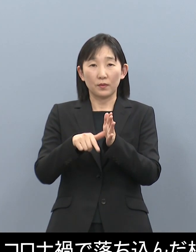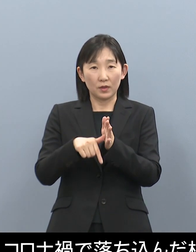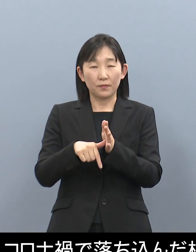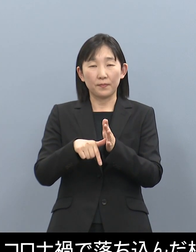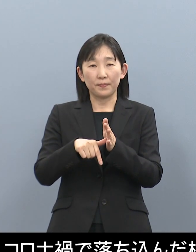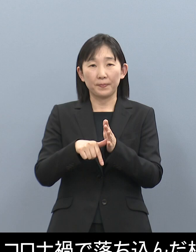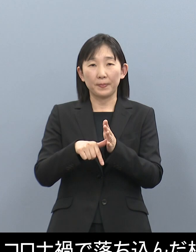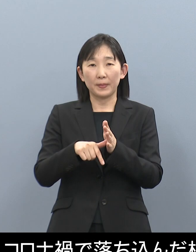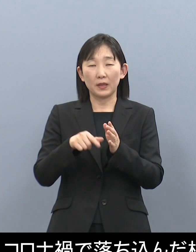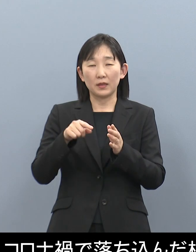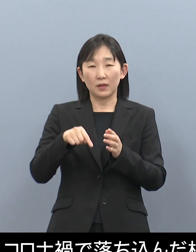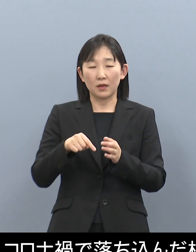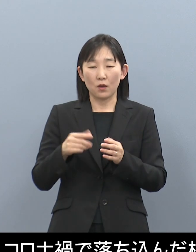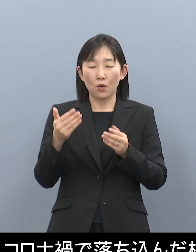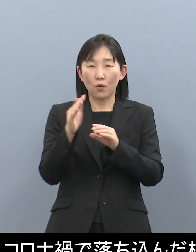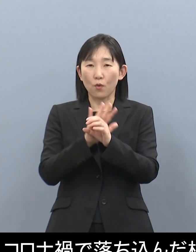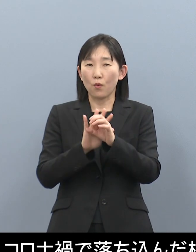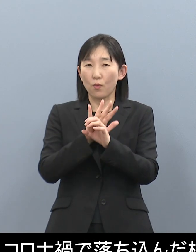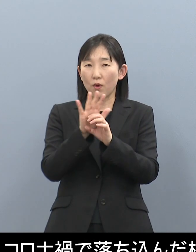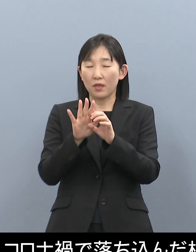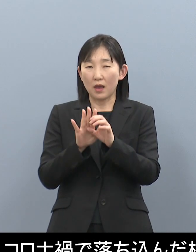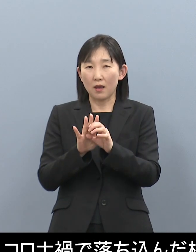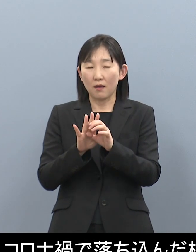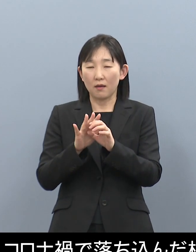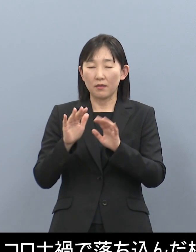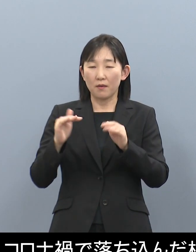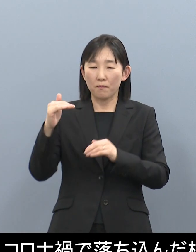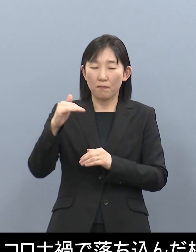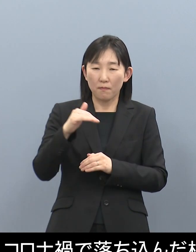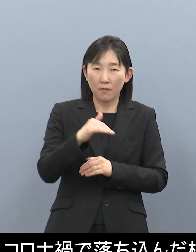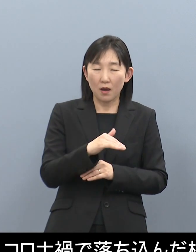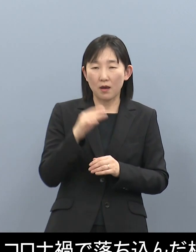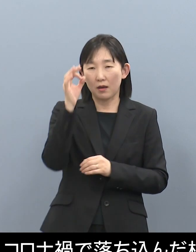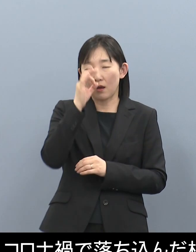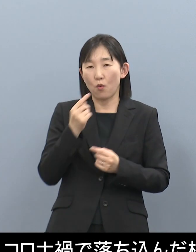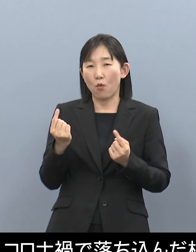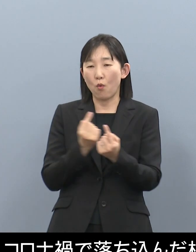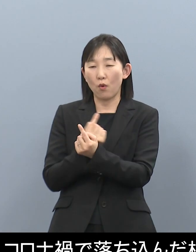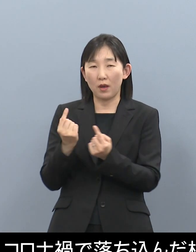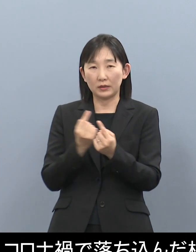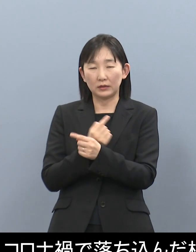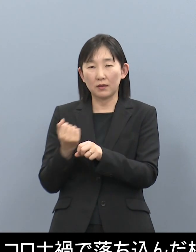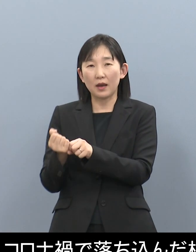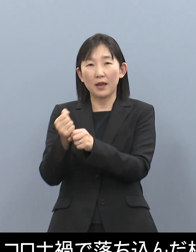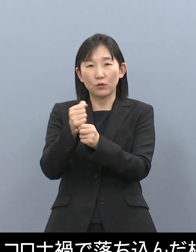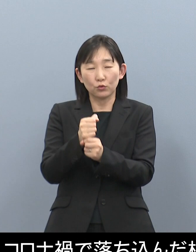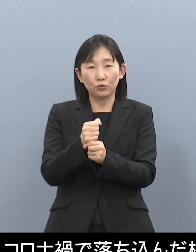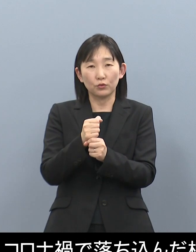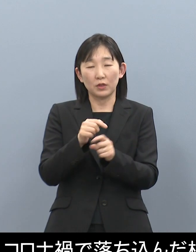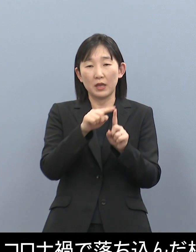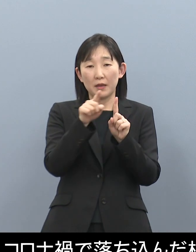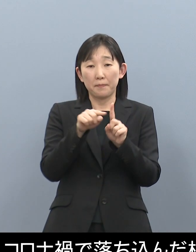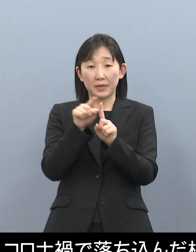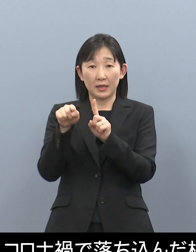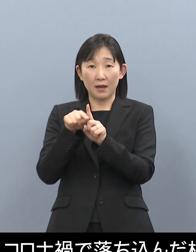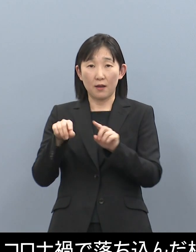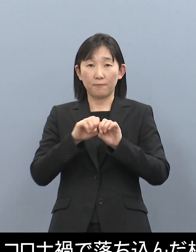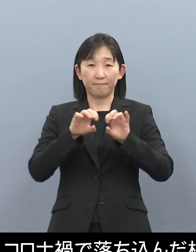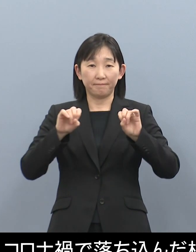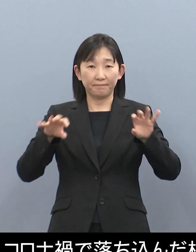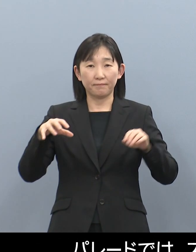コロナ禍で落ち込んだ相互観光往来の回復拡大に向けた PR の場としても企画をされておりまして